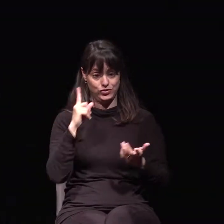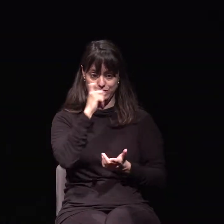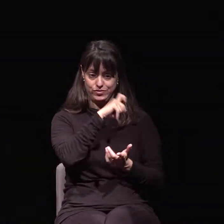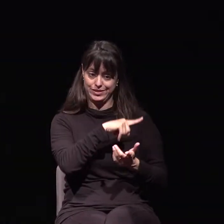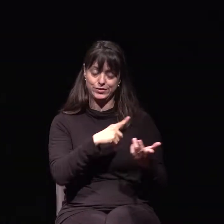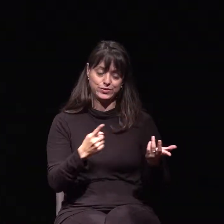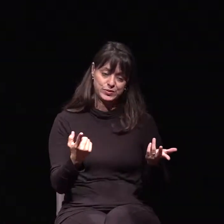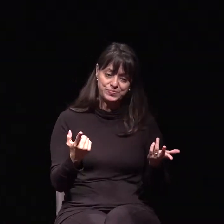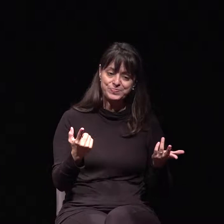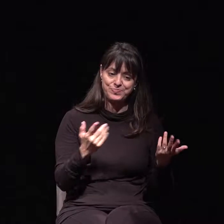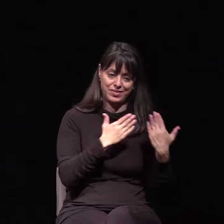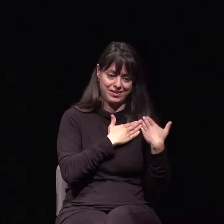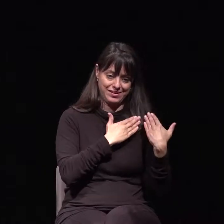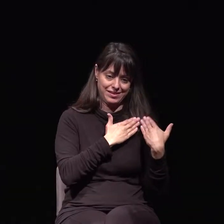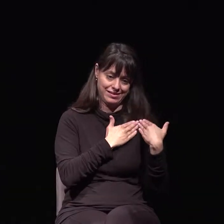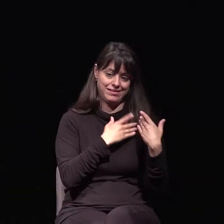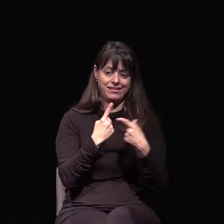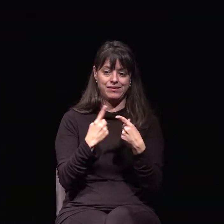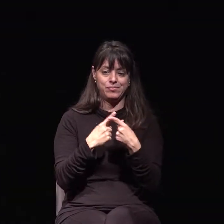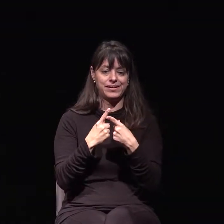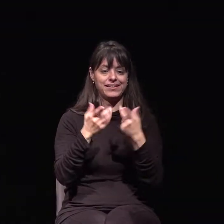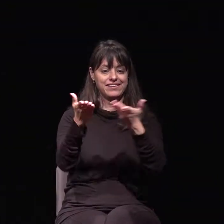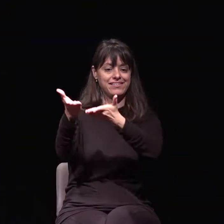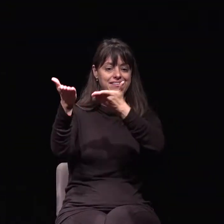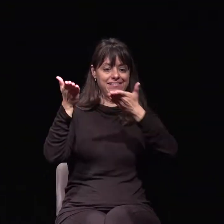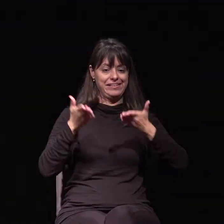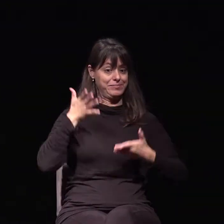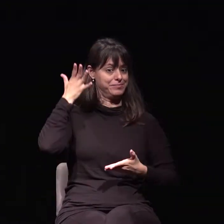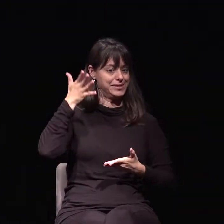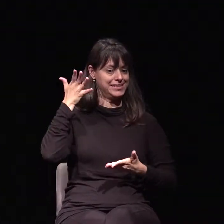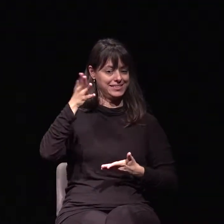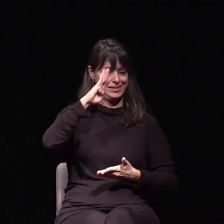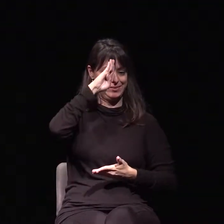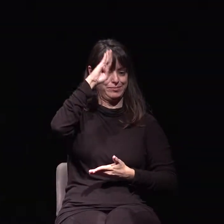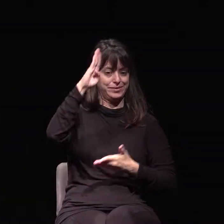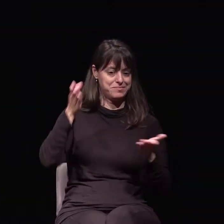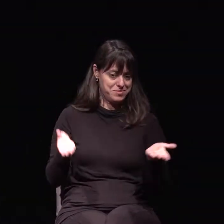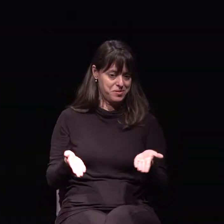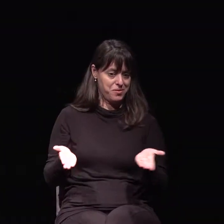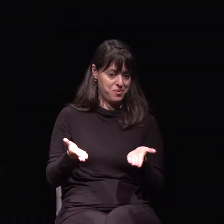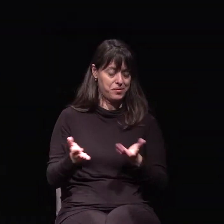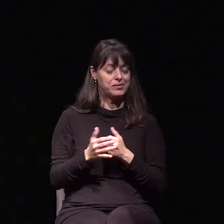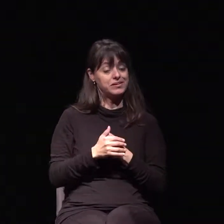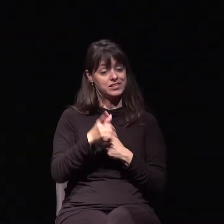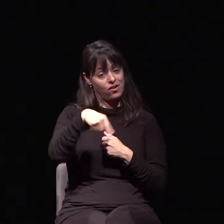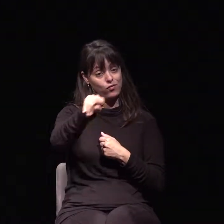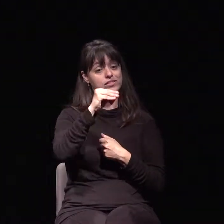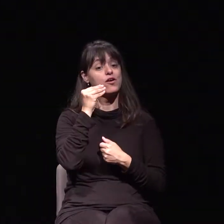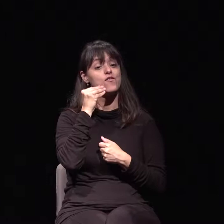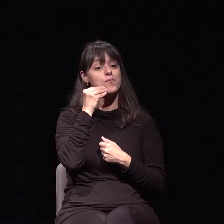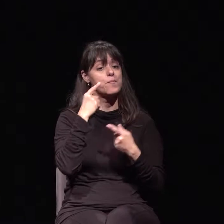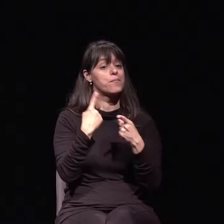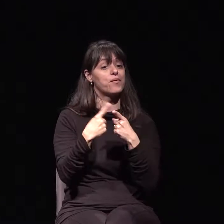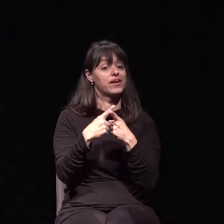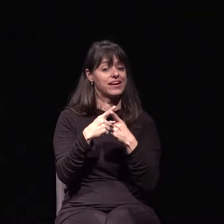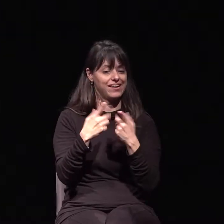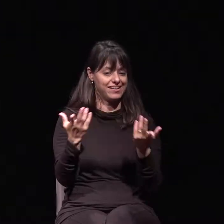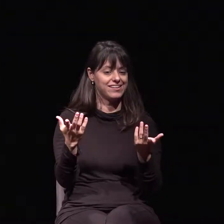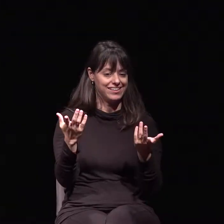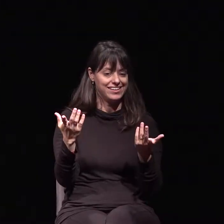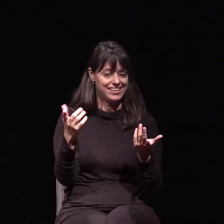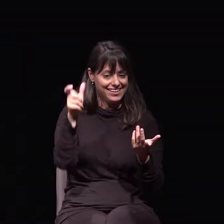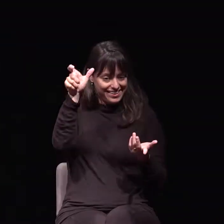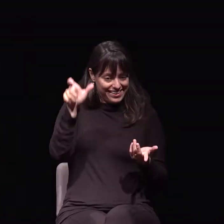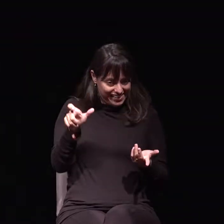né, também, ainda mais com a presença da nossa conferencista de hoje. Vocês vão ter a oportunidade de saber um pouco melhor sobre